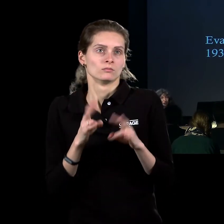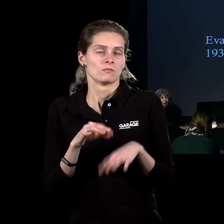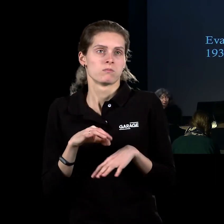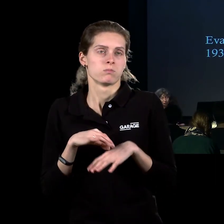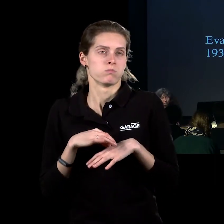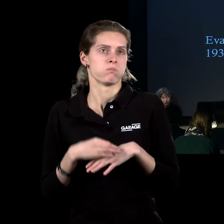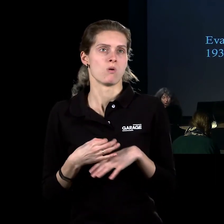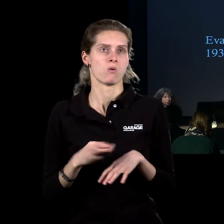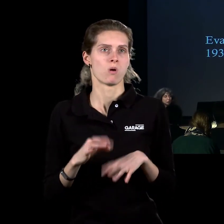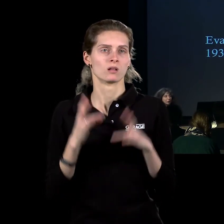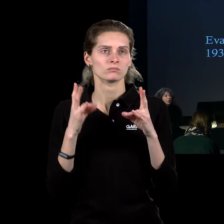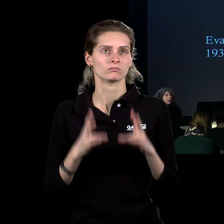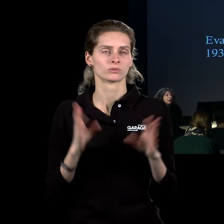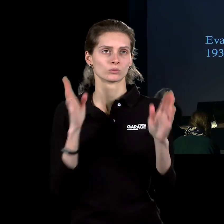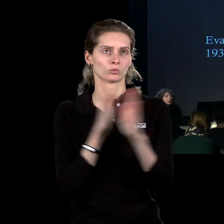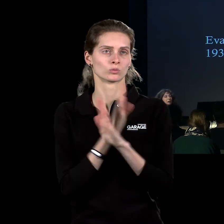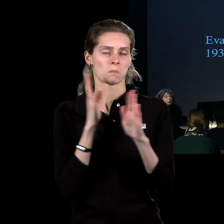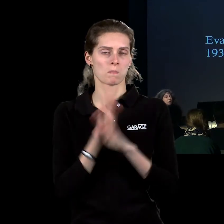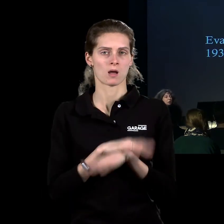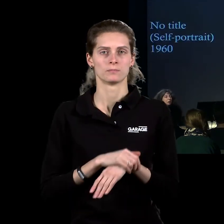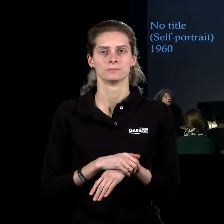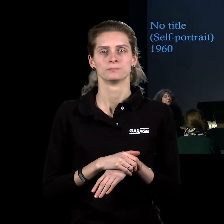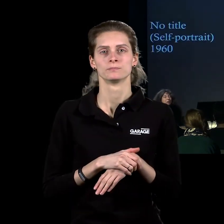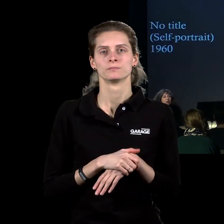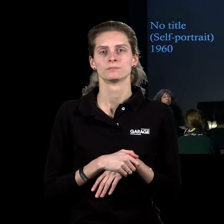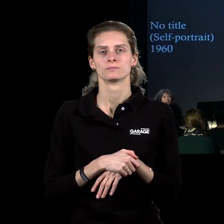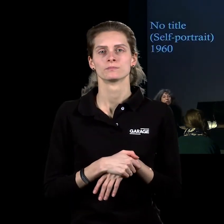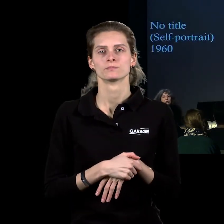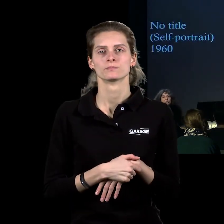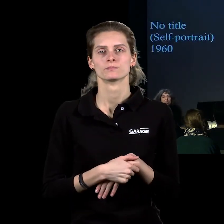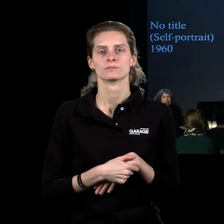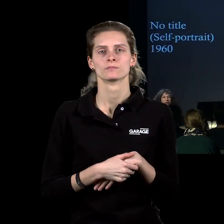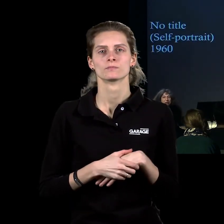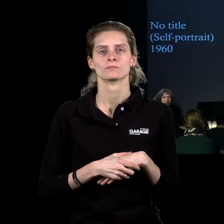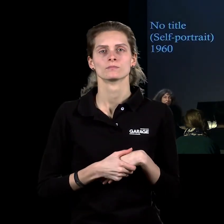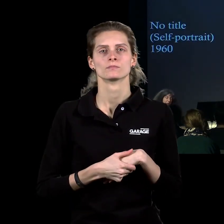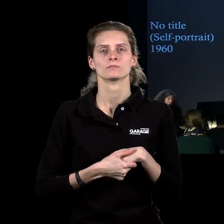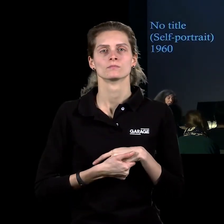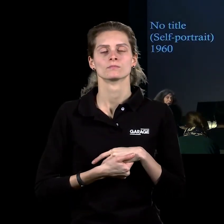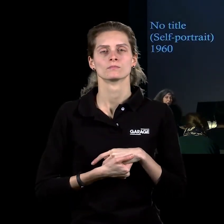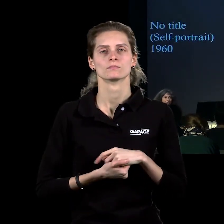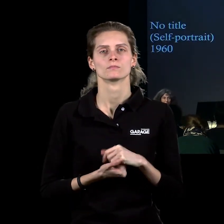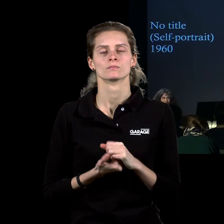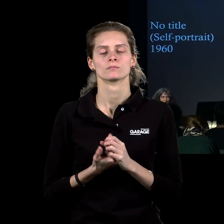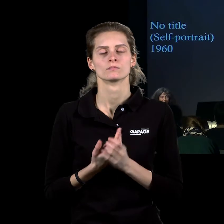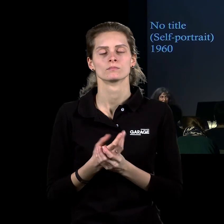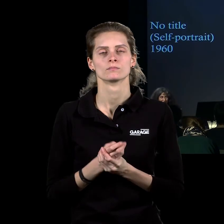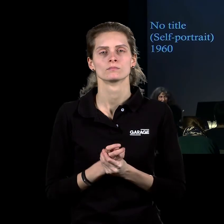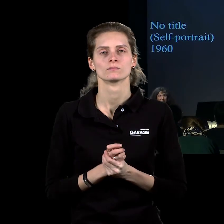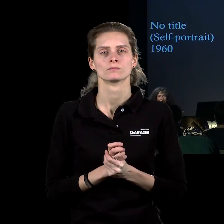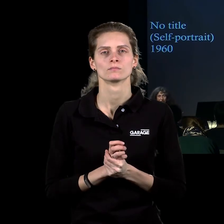эту трагичность ее судьбы в ее работы. Но, как бы, тем не менее, в общем, может быть, не стоит